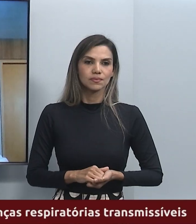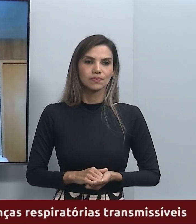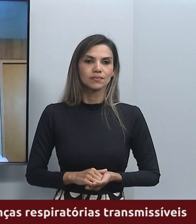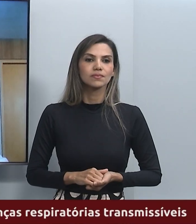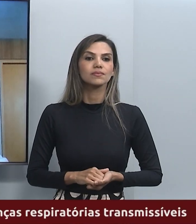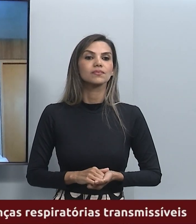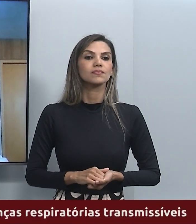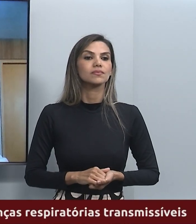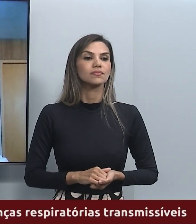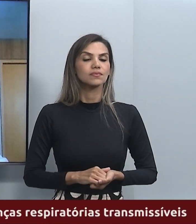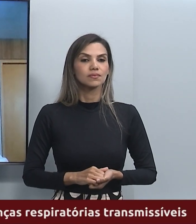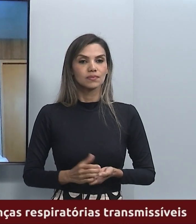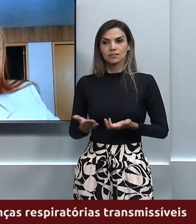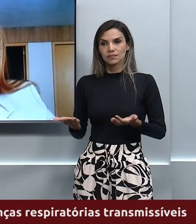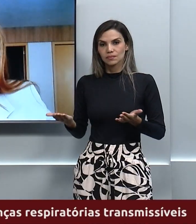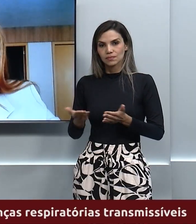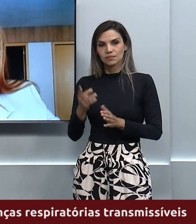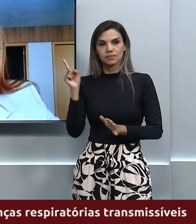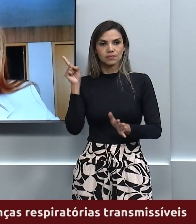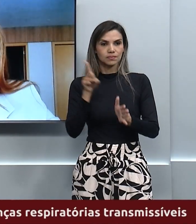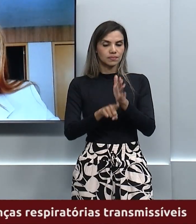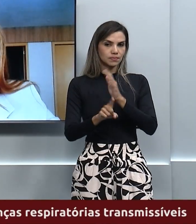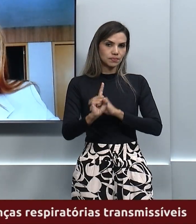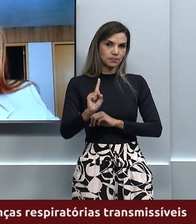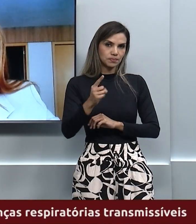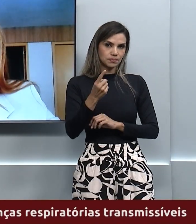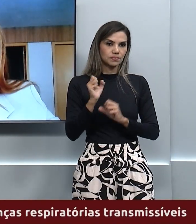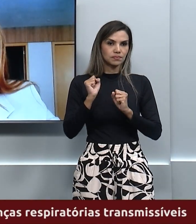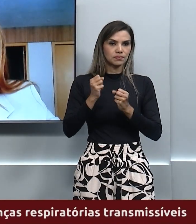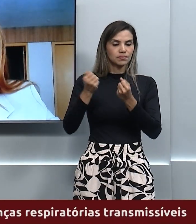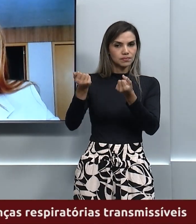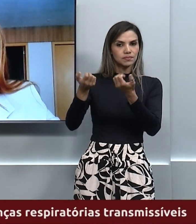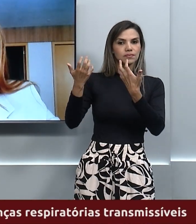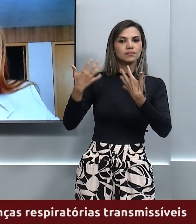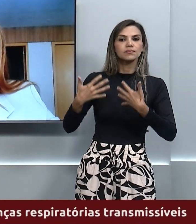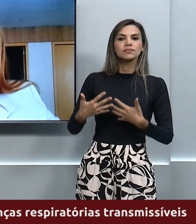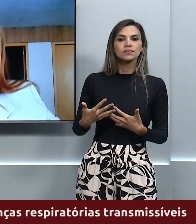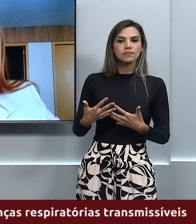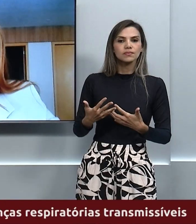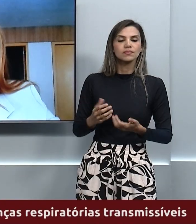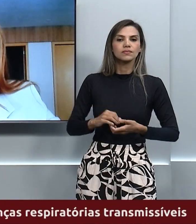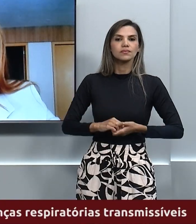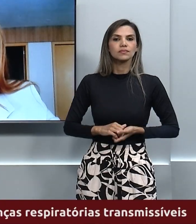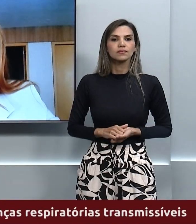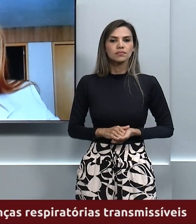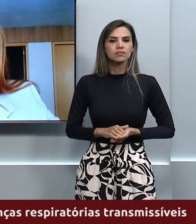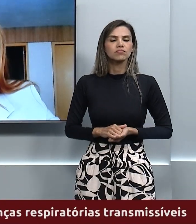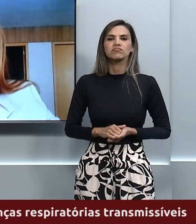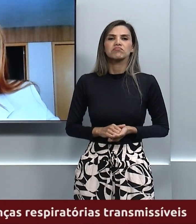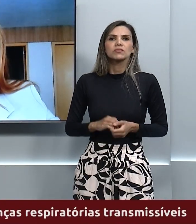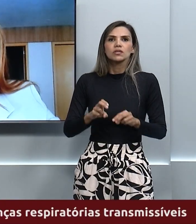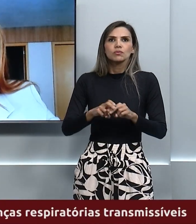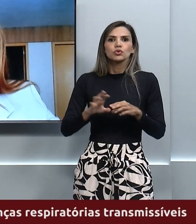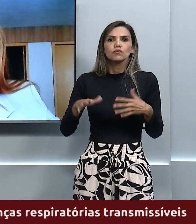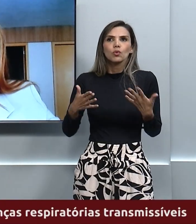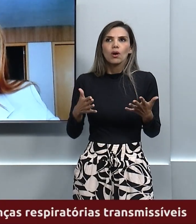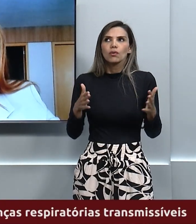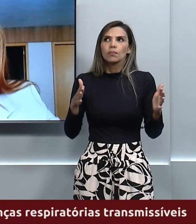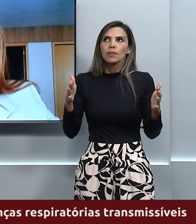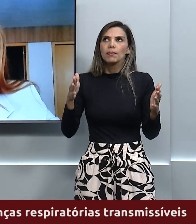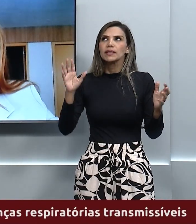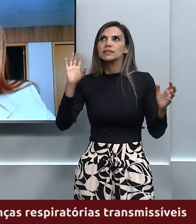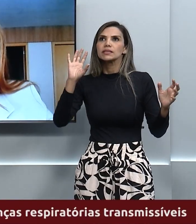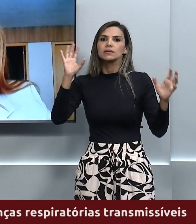Bom, para a gente começar, doutora, queria que a senhora primeiro explicasse para a gente por que o inverno gera